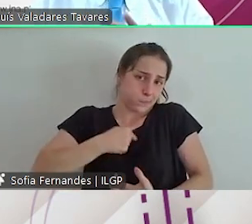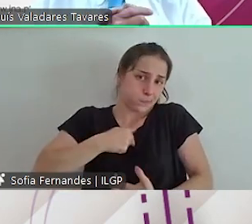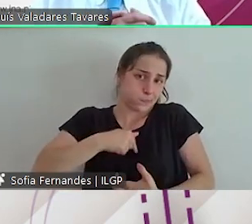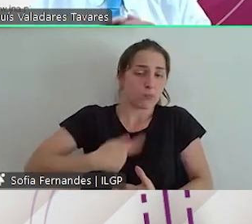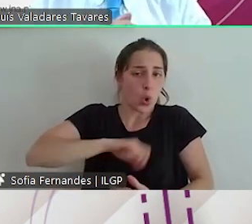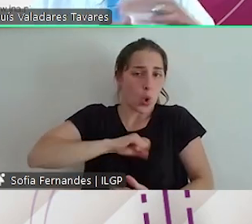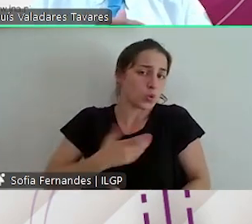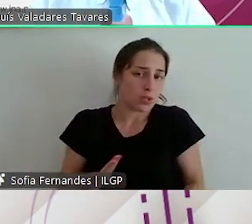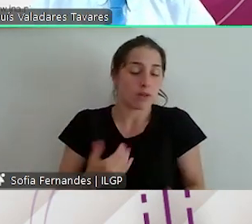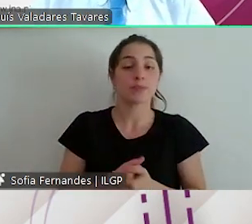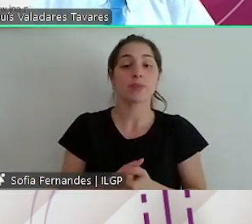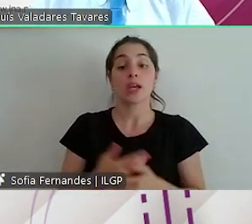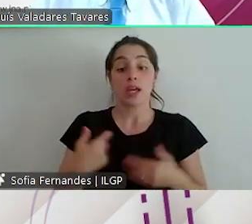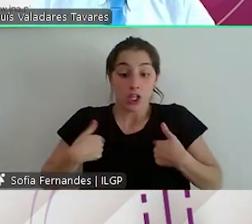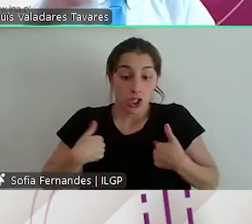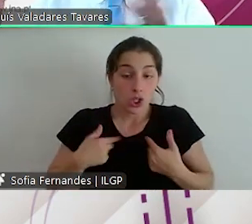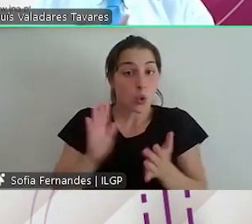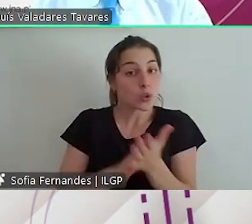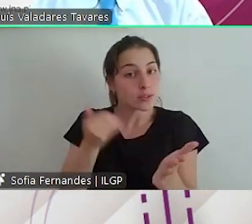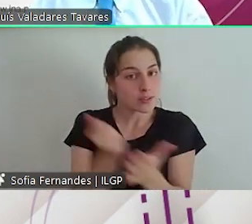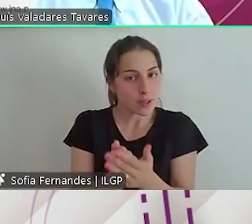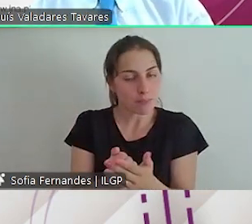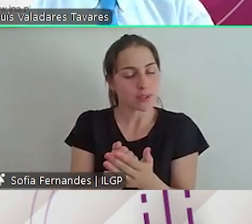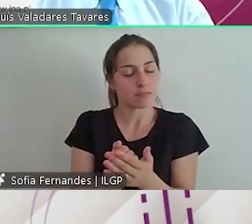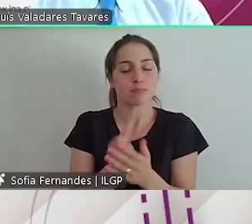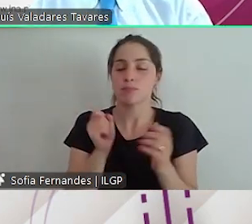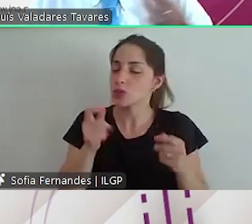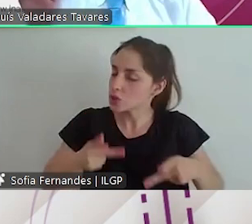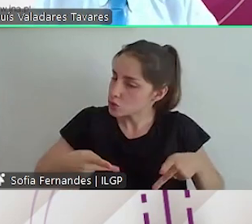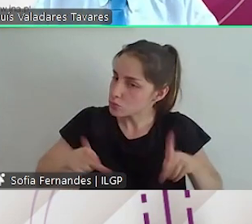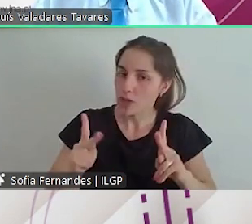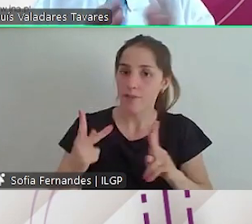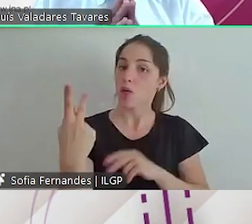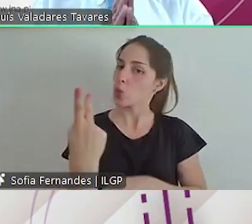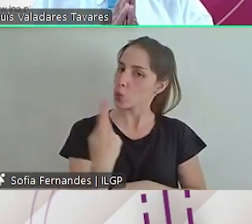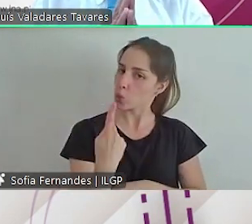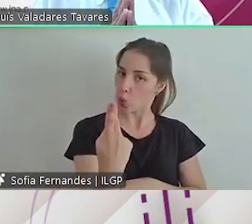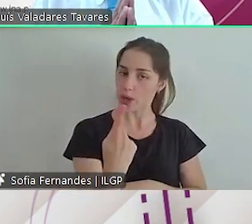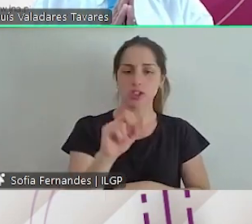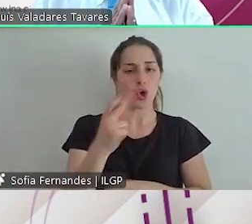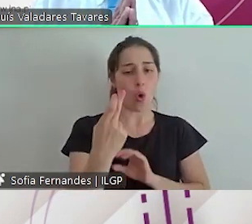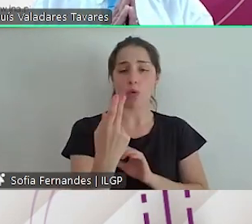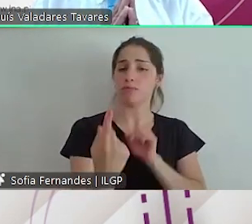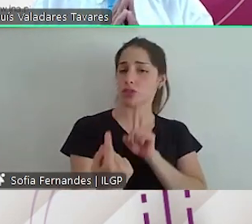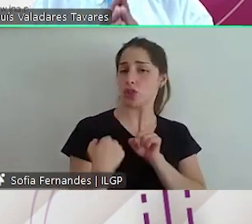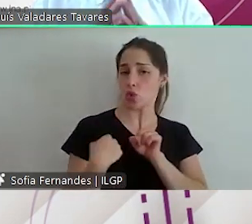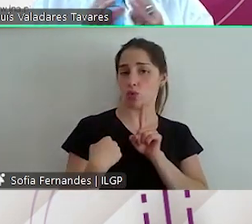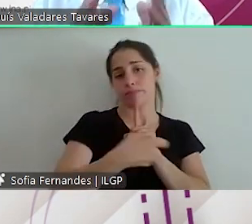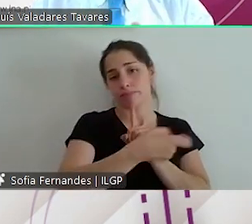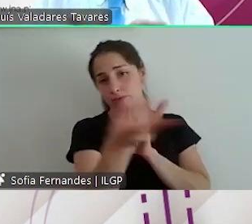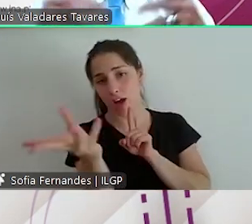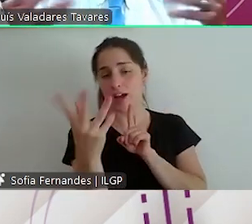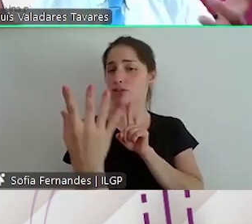vossa disposição, seja num debate a dois, ou num debate com 400 ou com 2000, para ter o gosto,